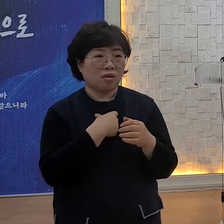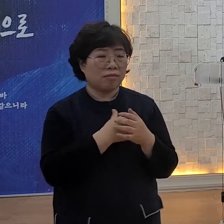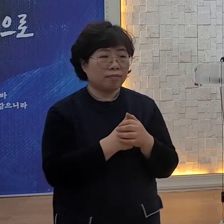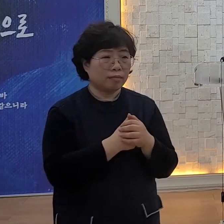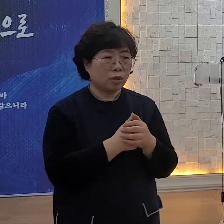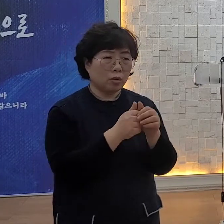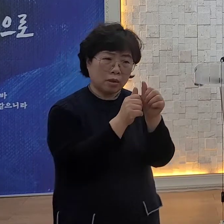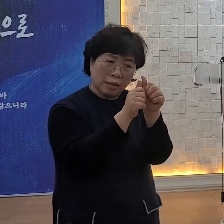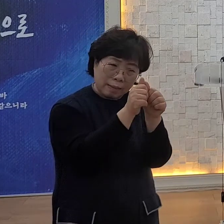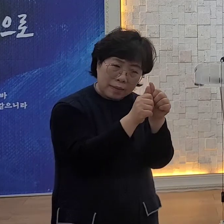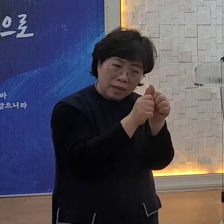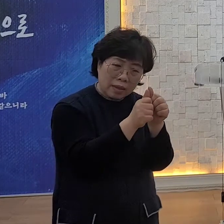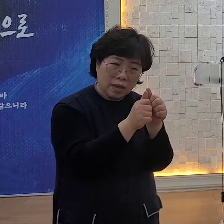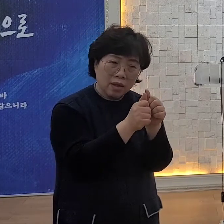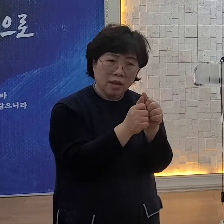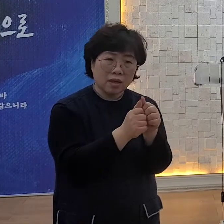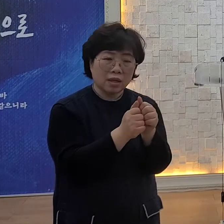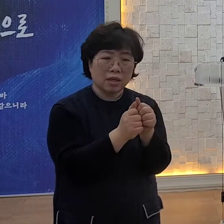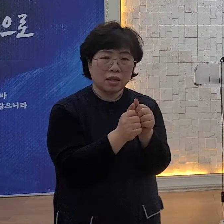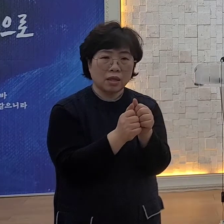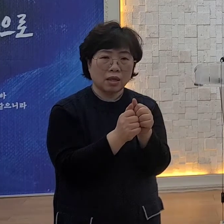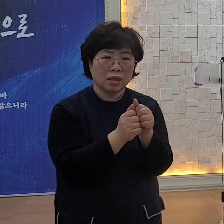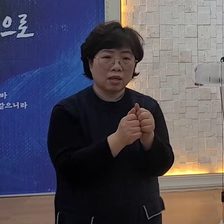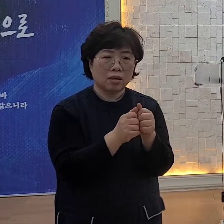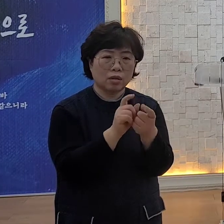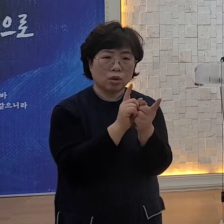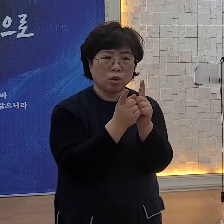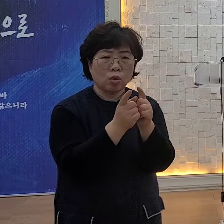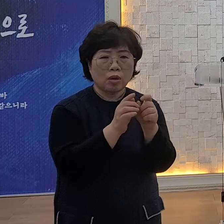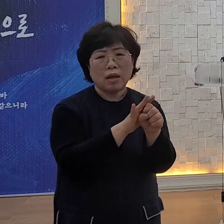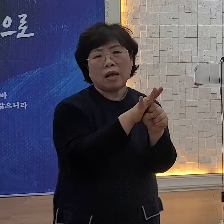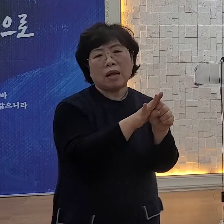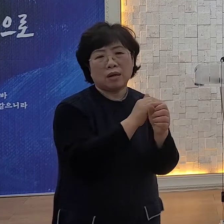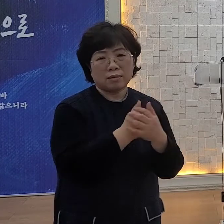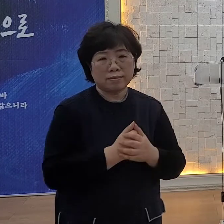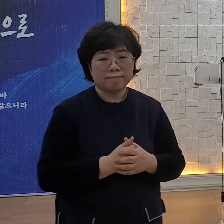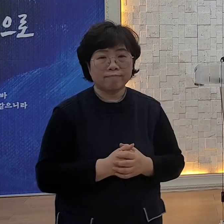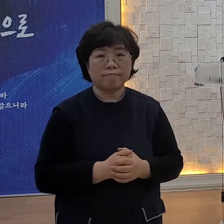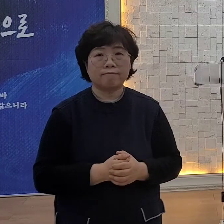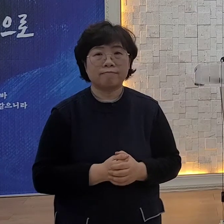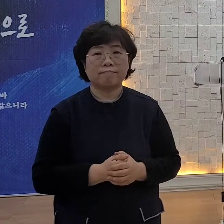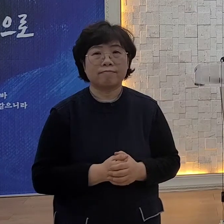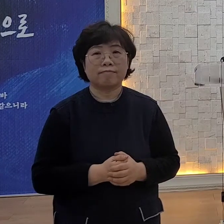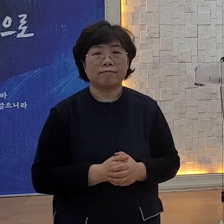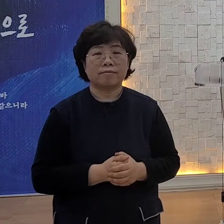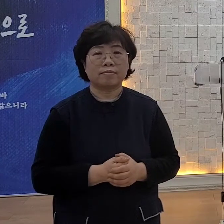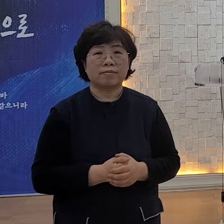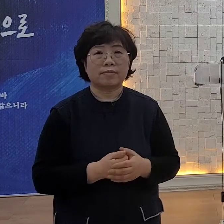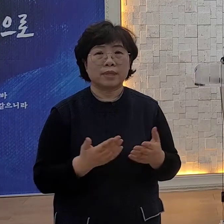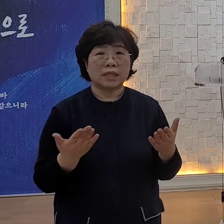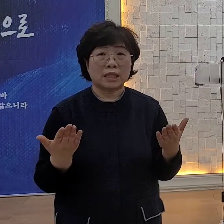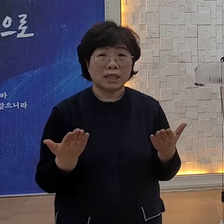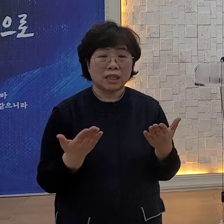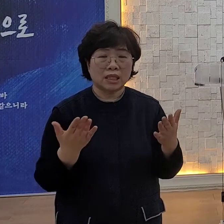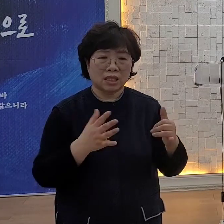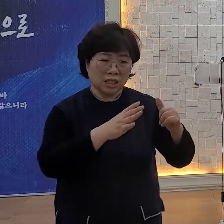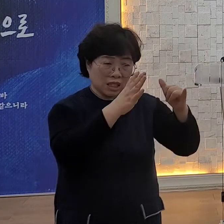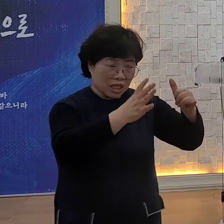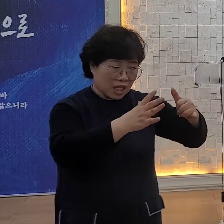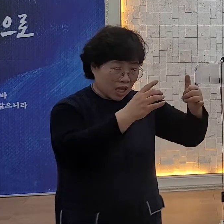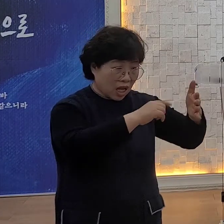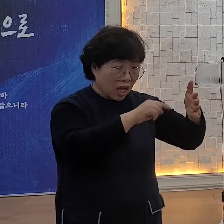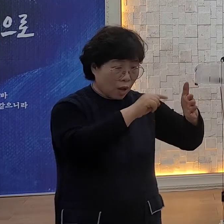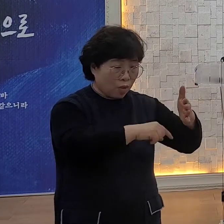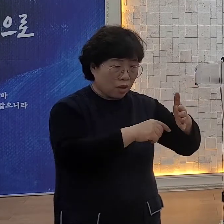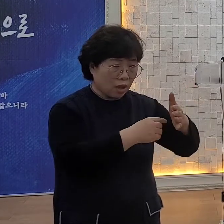남자와 남자가 더불어 관계를 맺기도 하고 그죠? 정말 이런 일들을 이렇게 이 세상 가운데서 이런